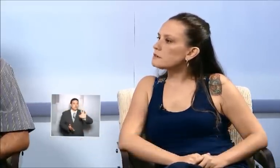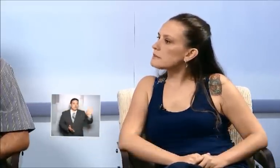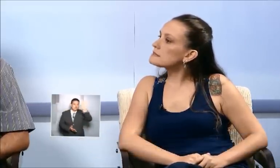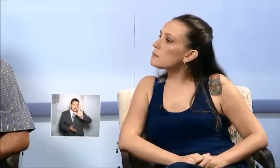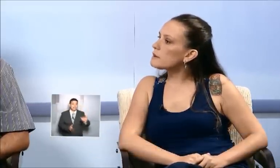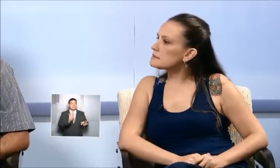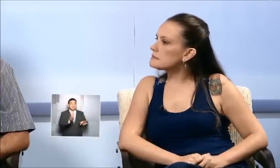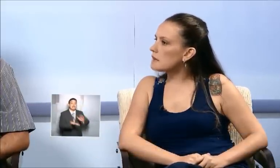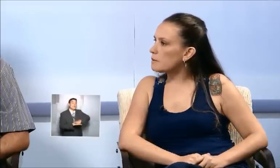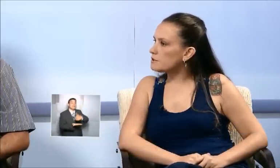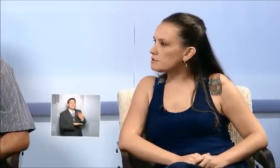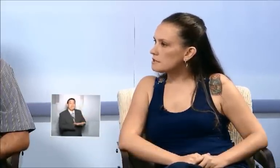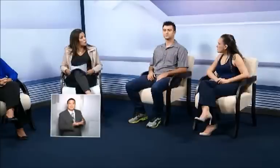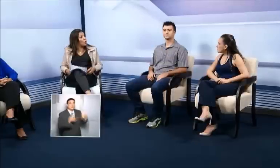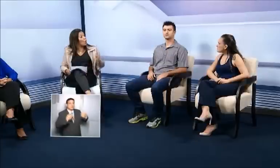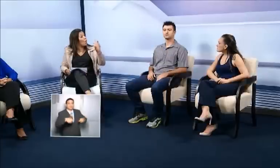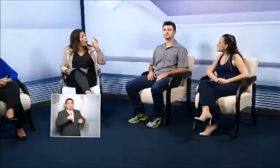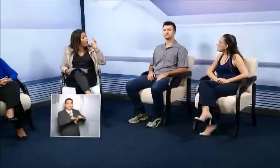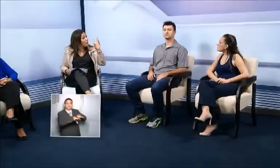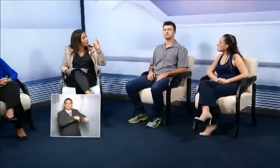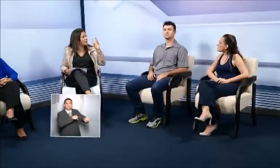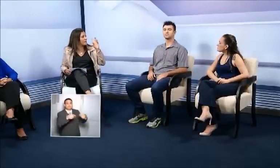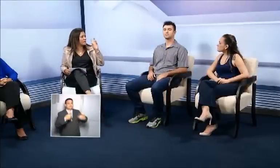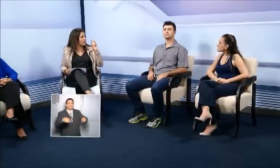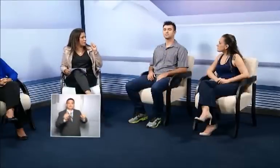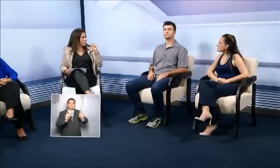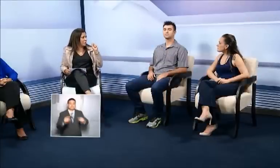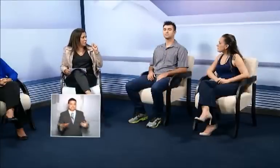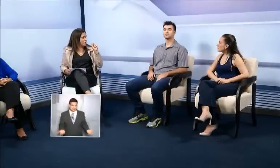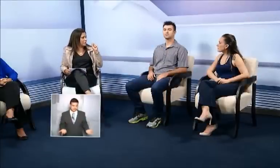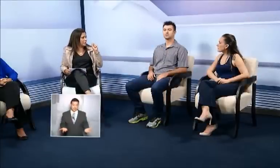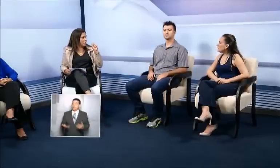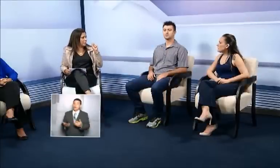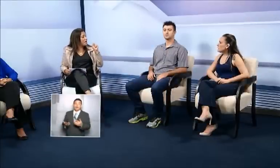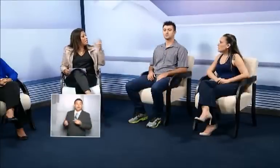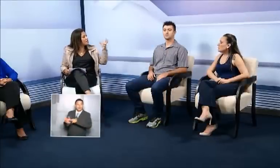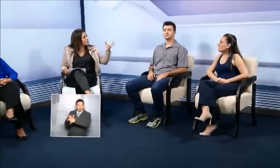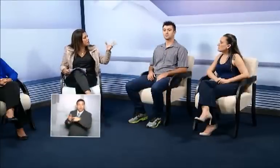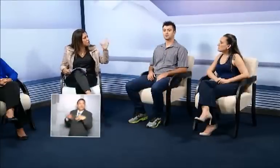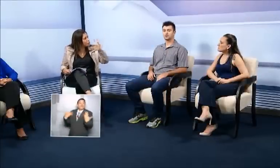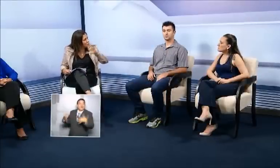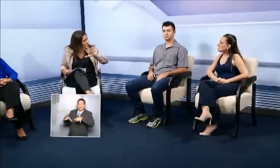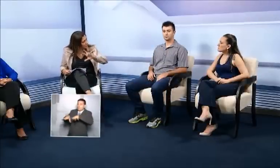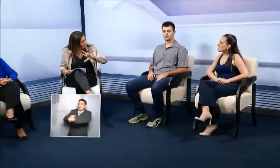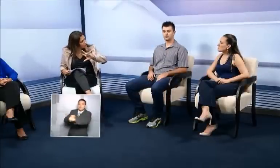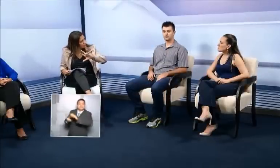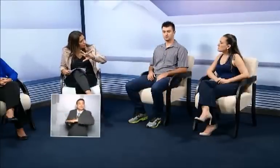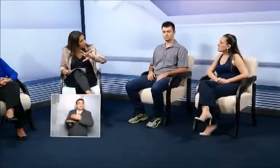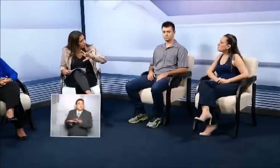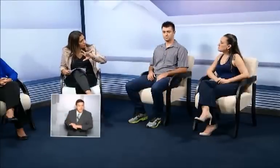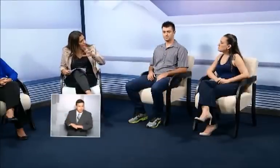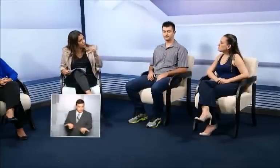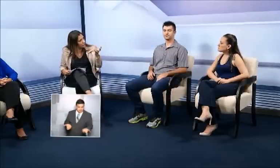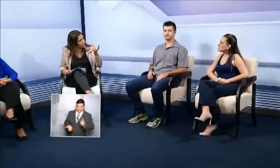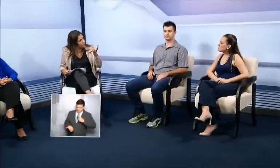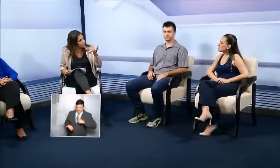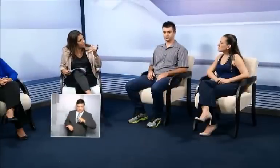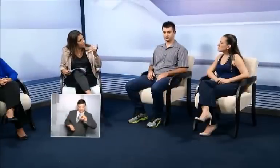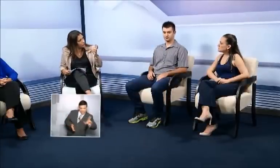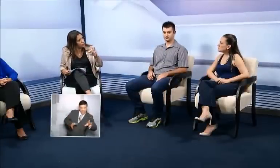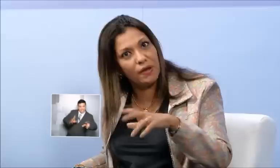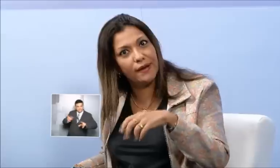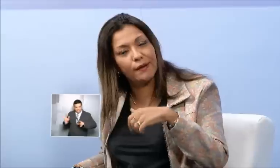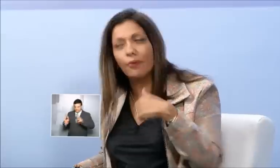muita formação para esse intérprete. Qual é a formação adequada desse intérprete? Existem diferenças na